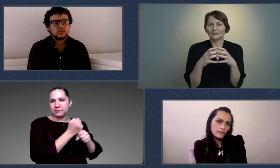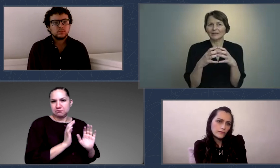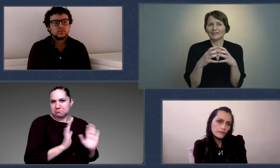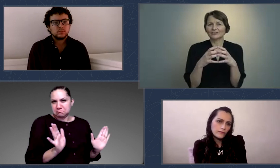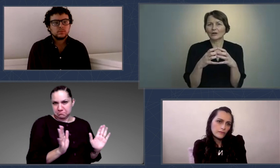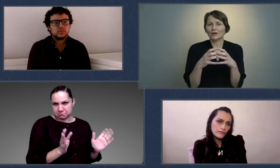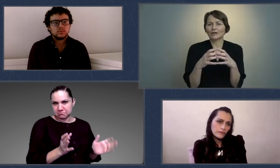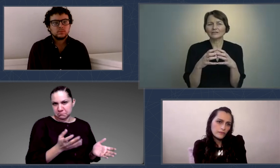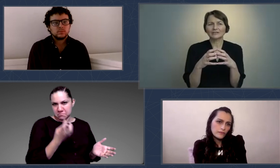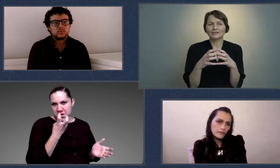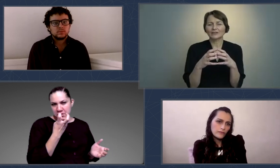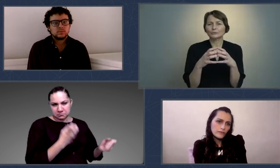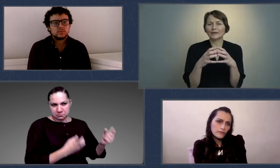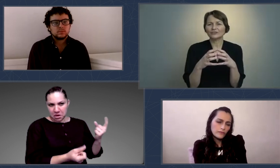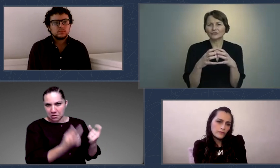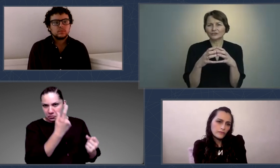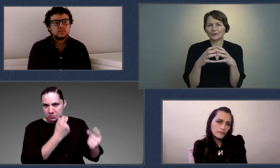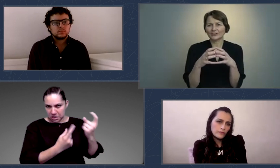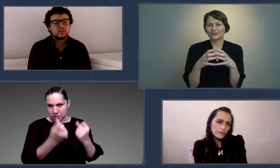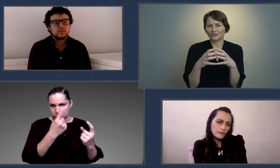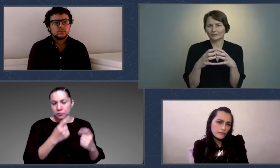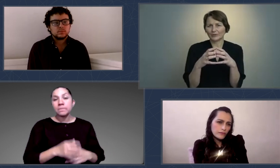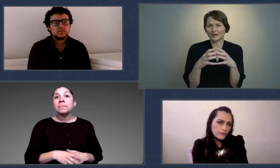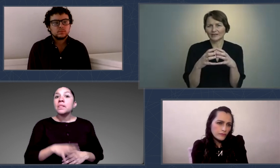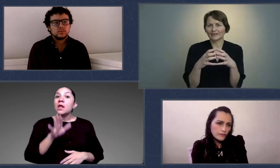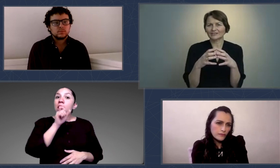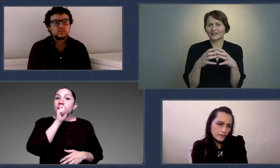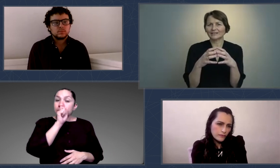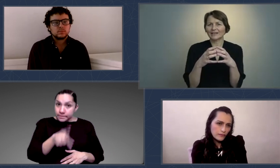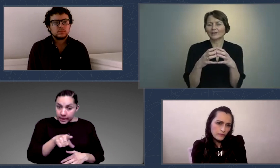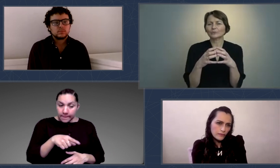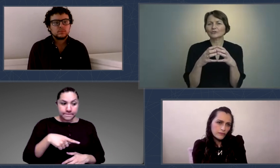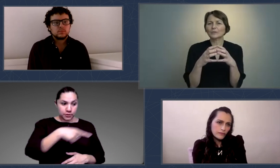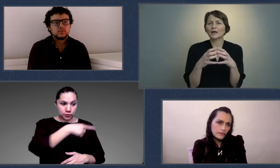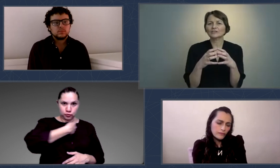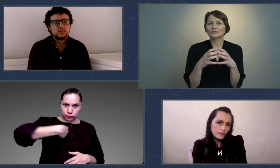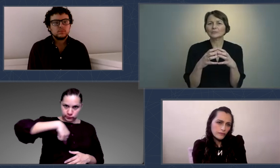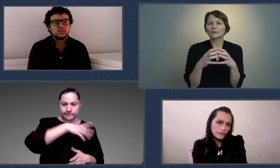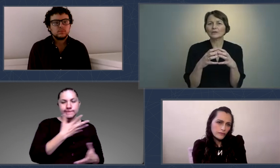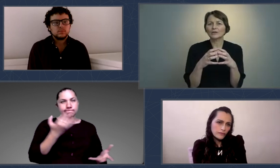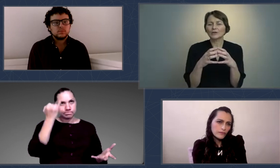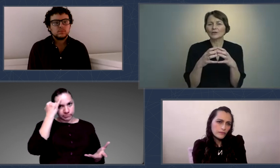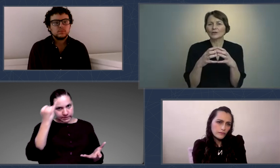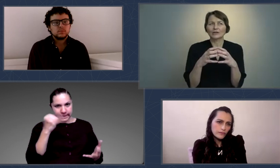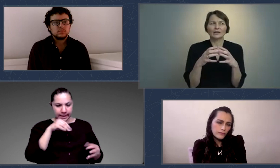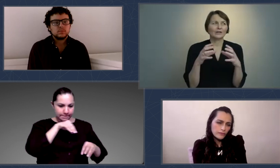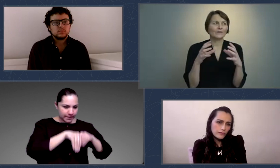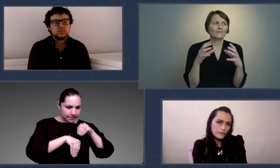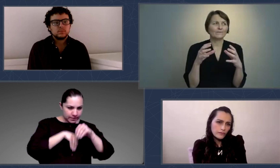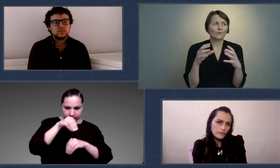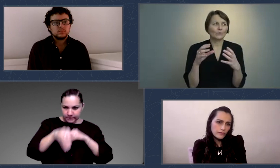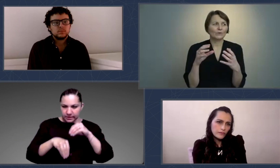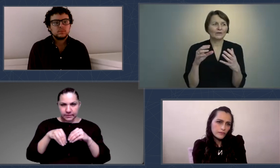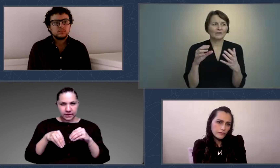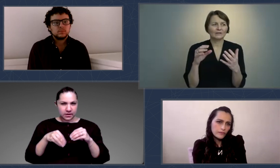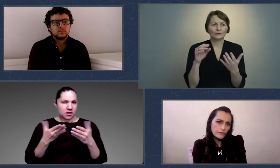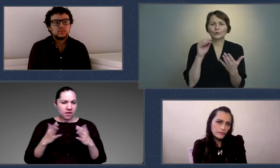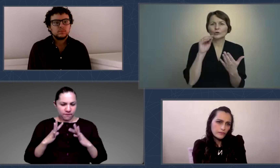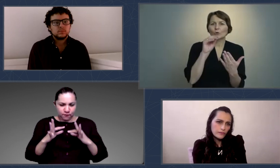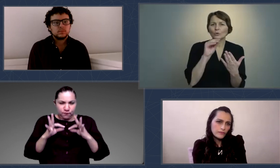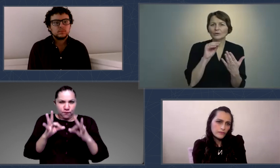a national body, a national organization, una which organización is called